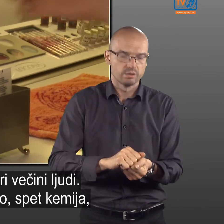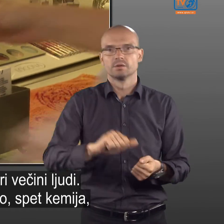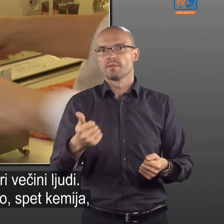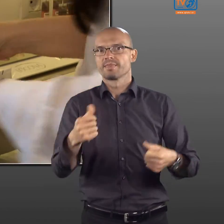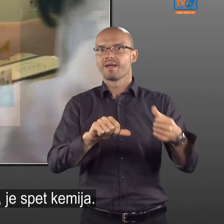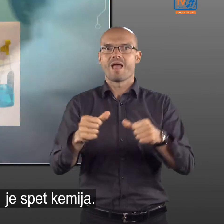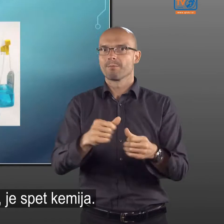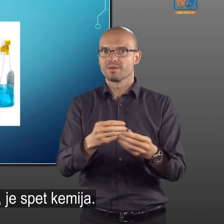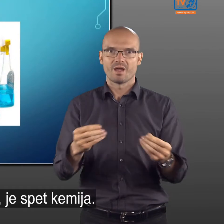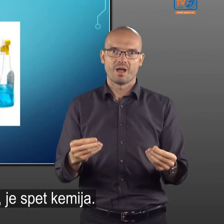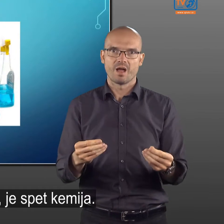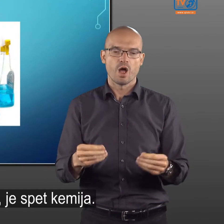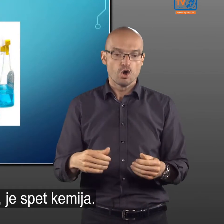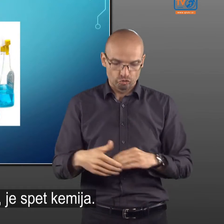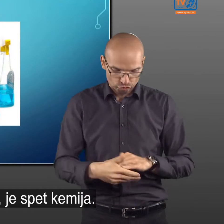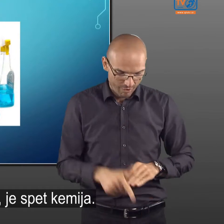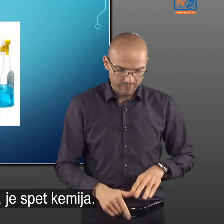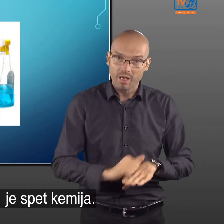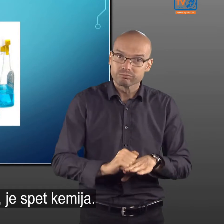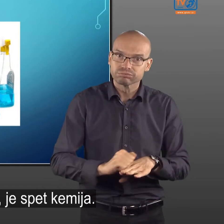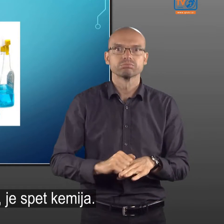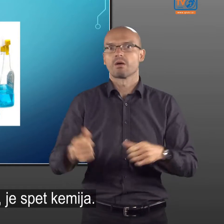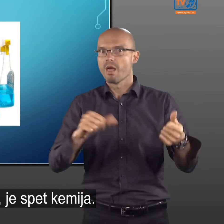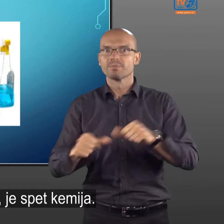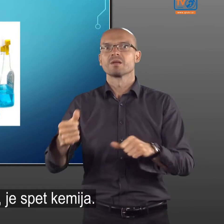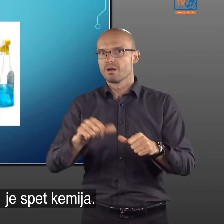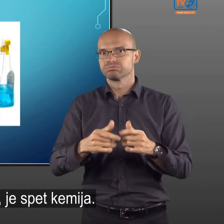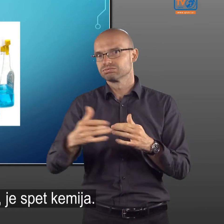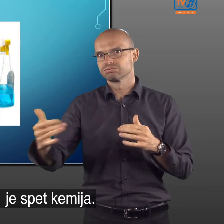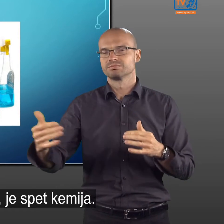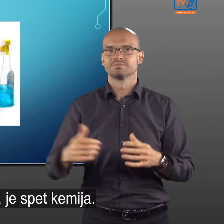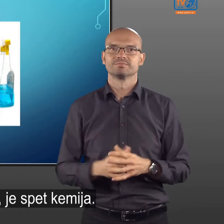spet kemija, si zloščeš čevlje, je spet kemija.